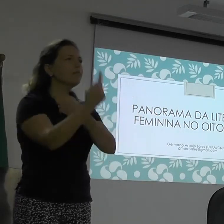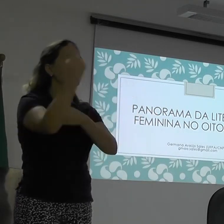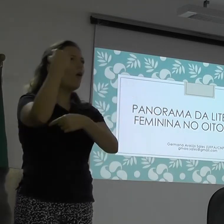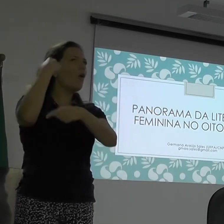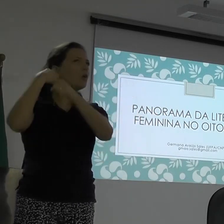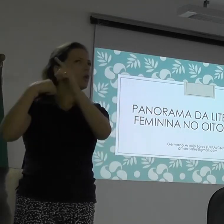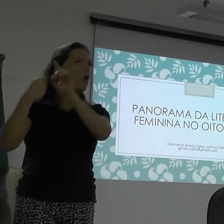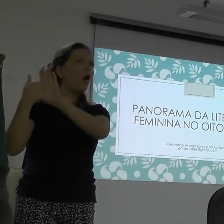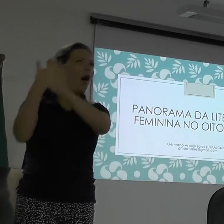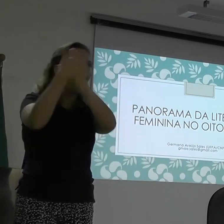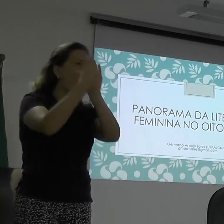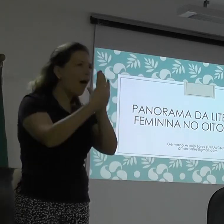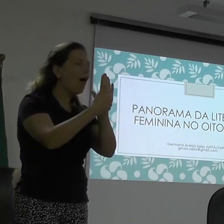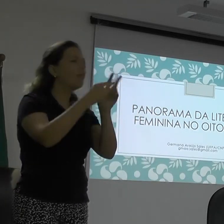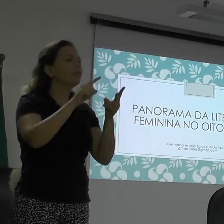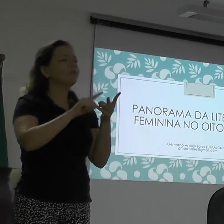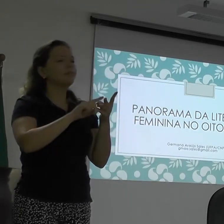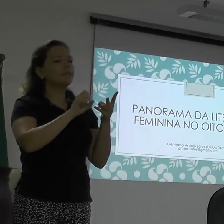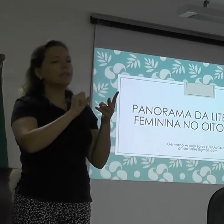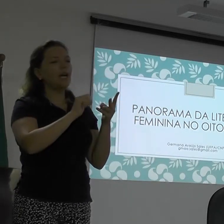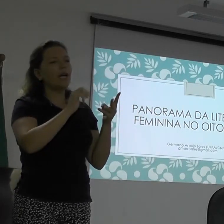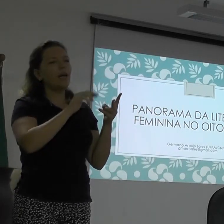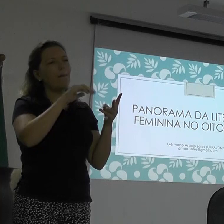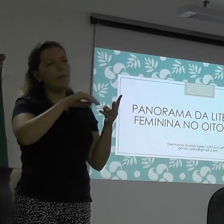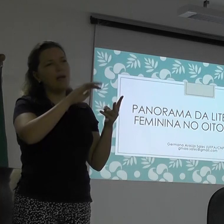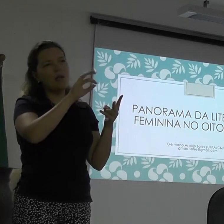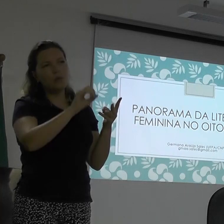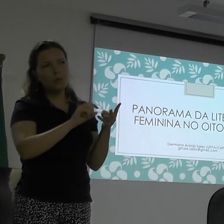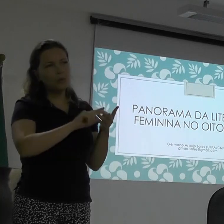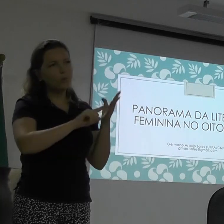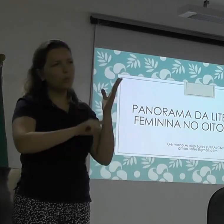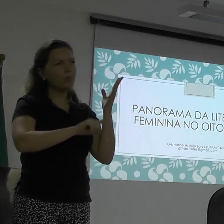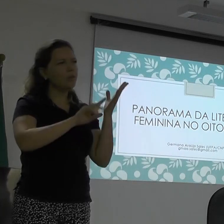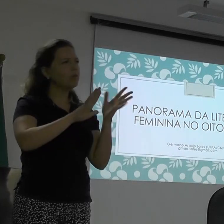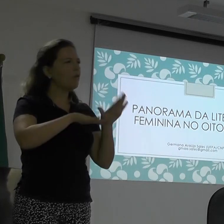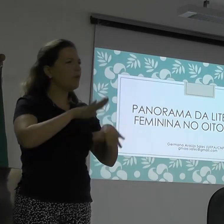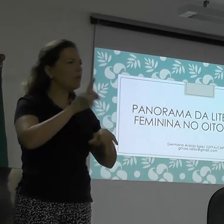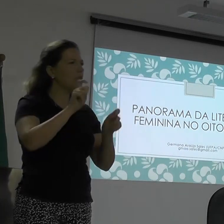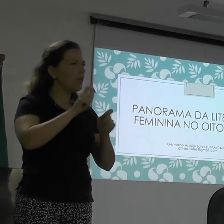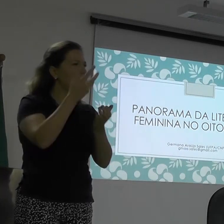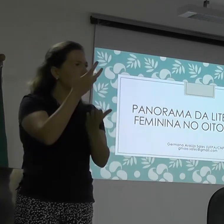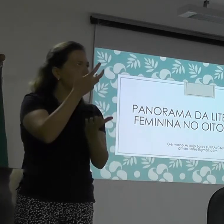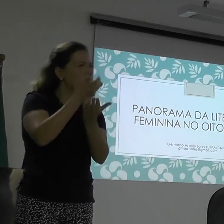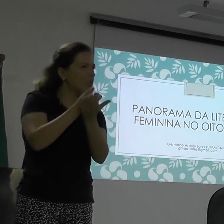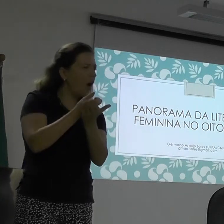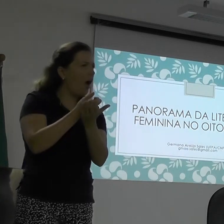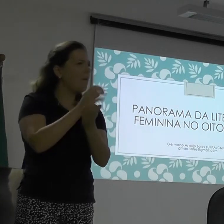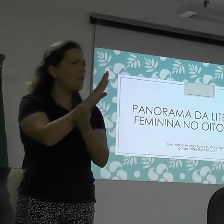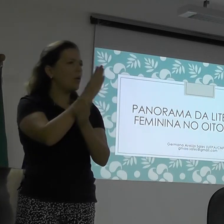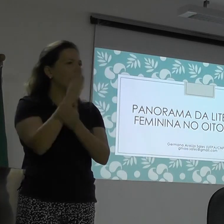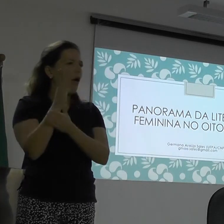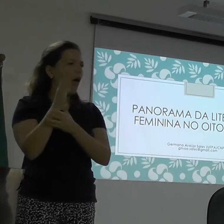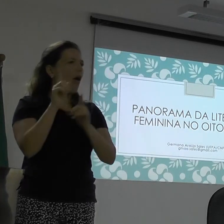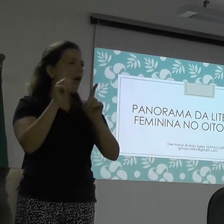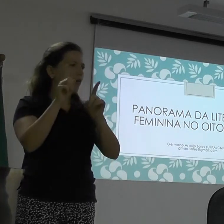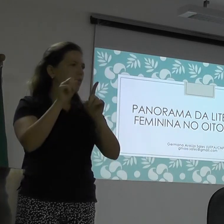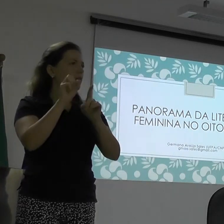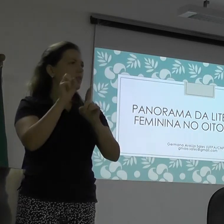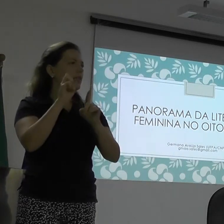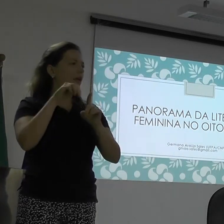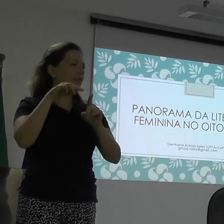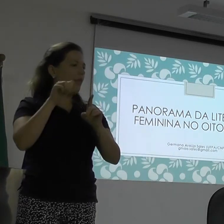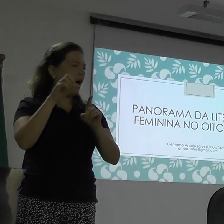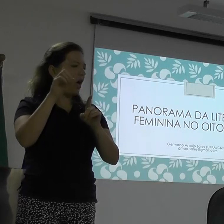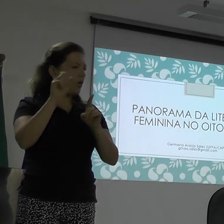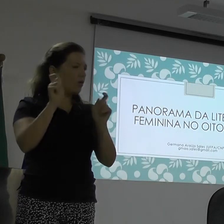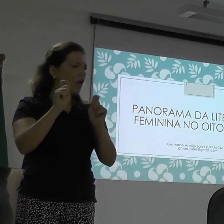falou do Sacramento Blake, eu acho que dá para baixar da biblioteca do Senado. Se você puder falar